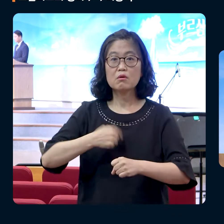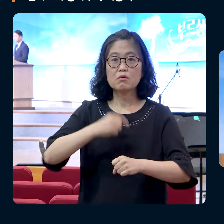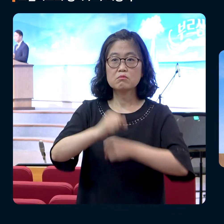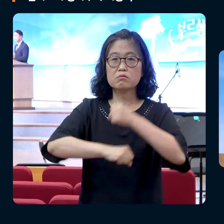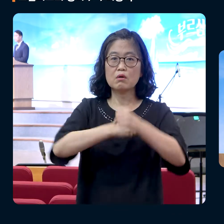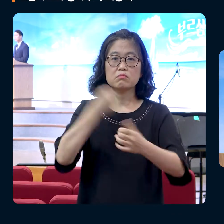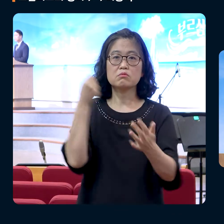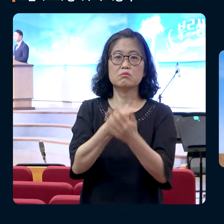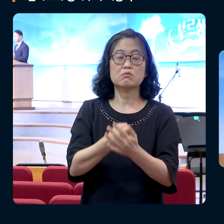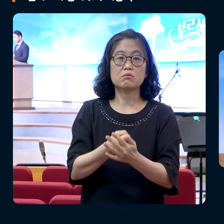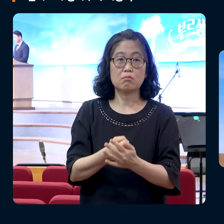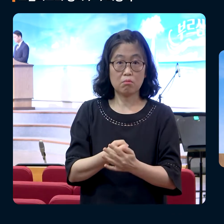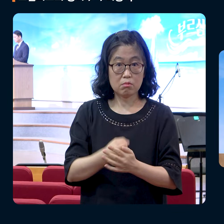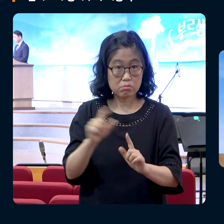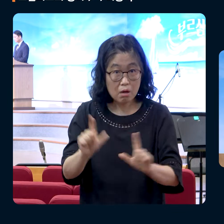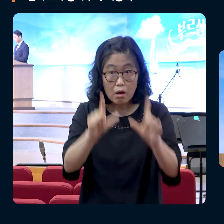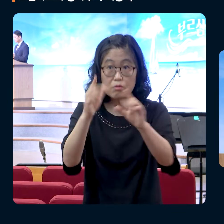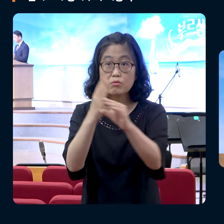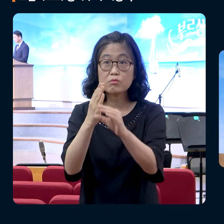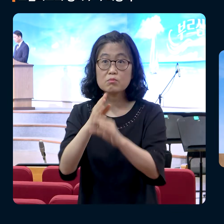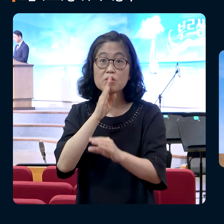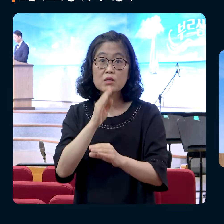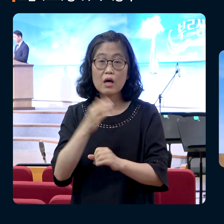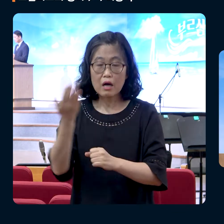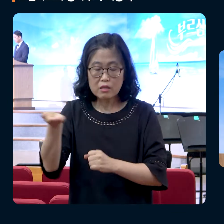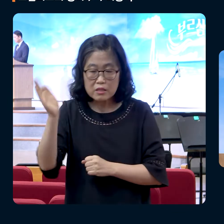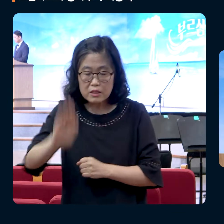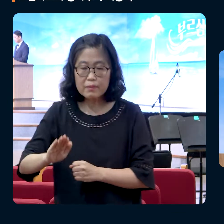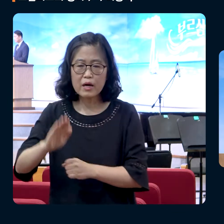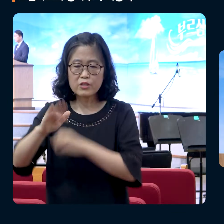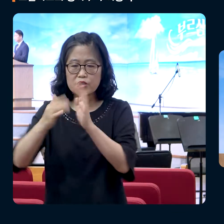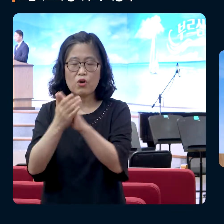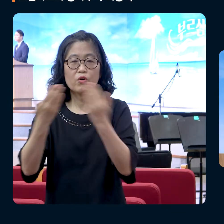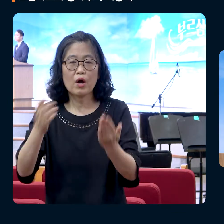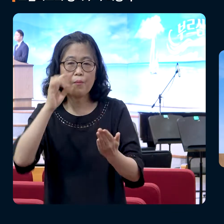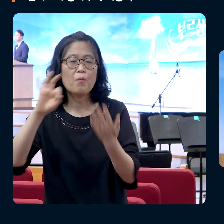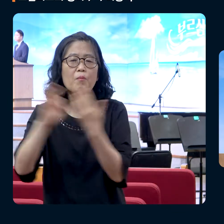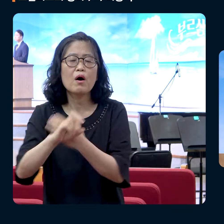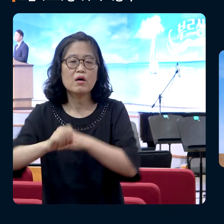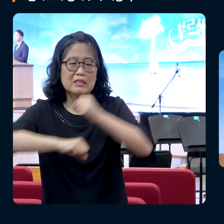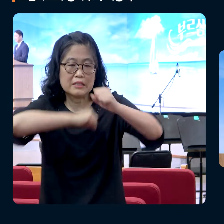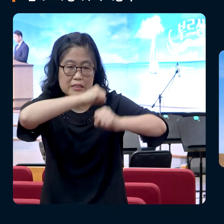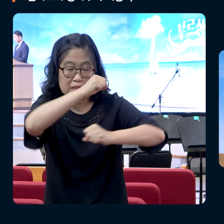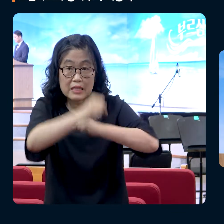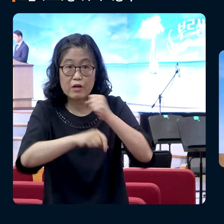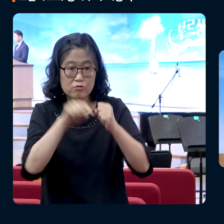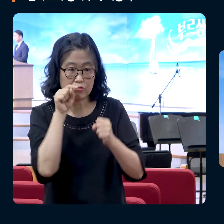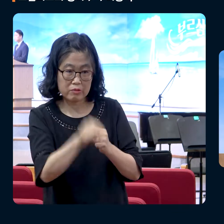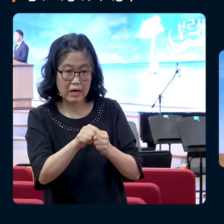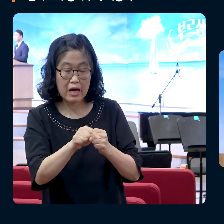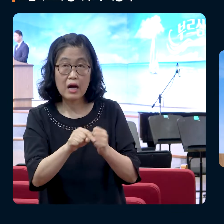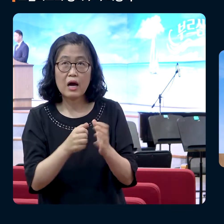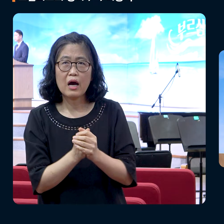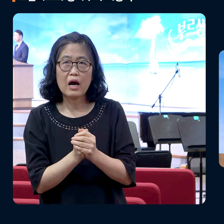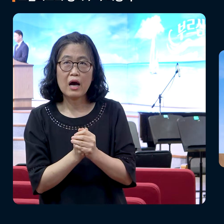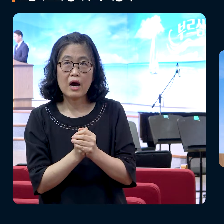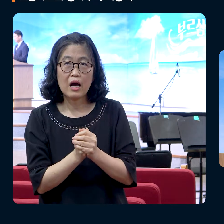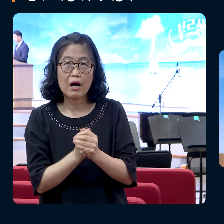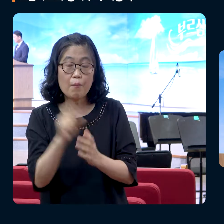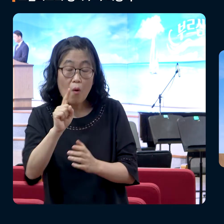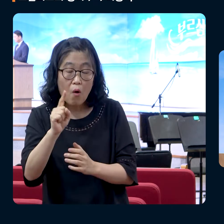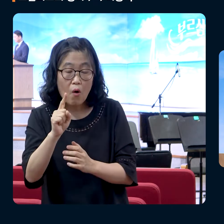있습니다. 그런데 성경은 그 선택과 자유가 전혀 침해받지 않지만